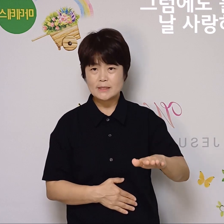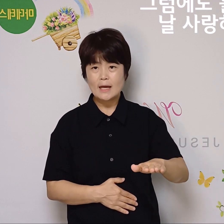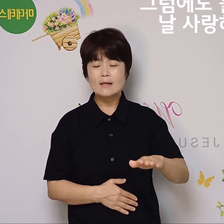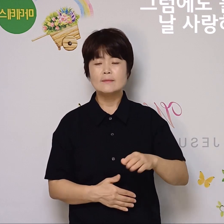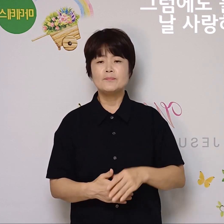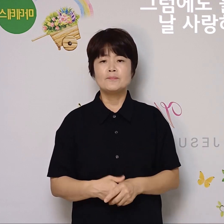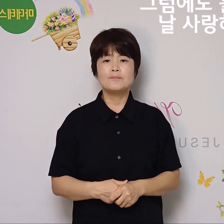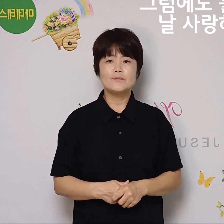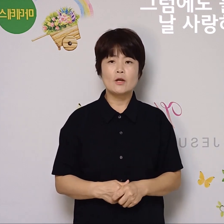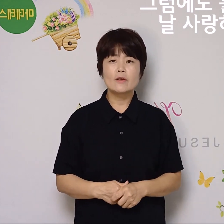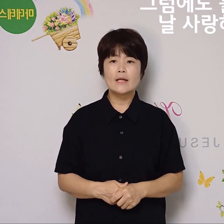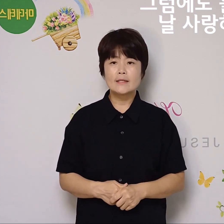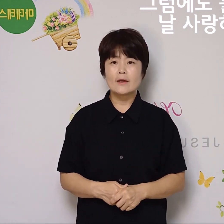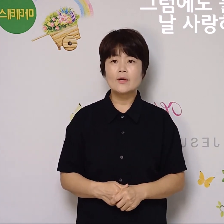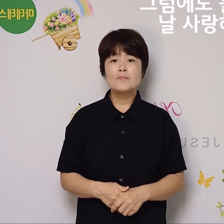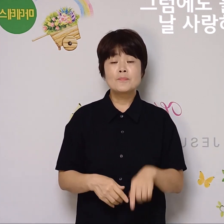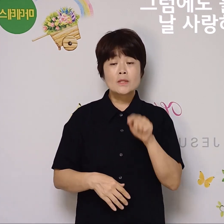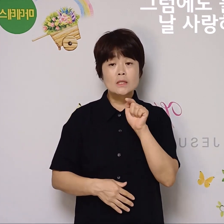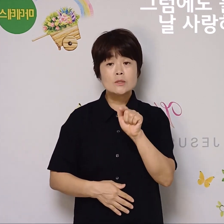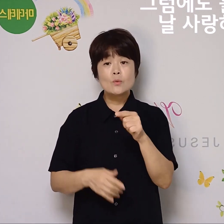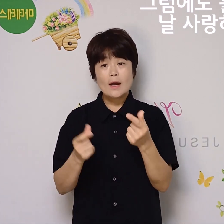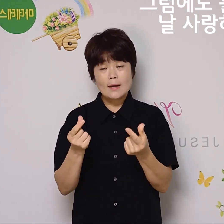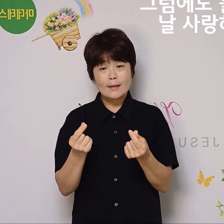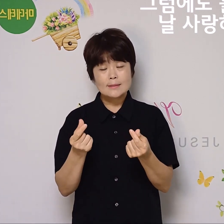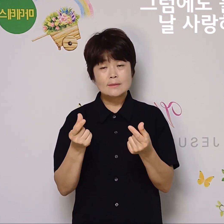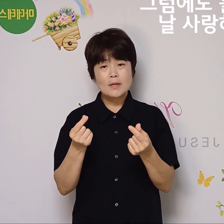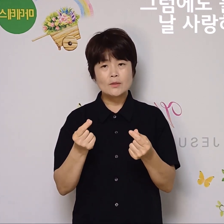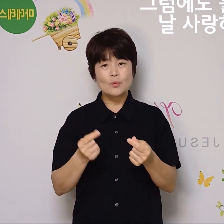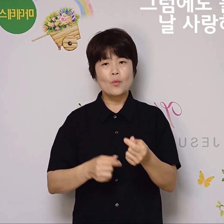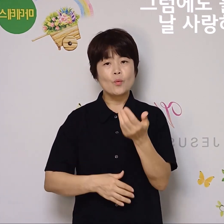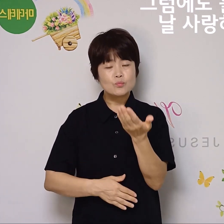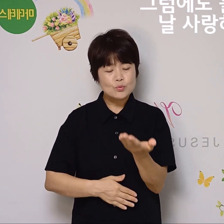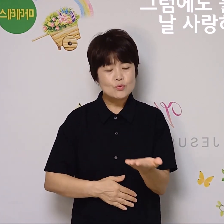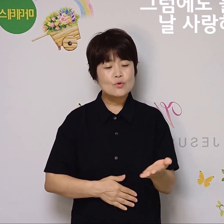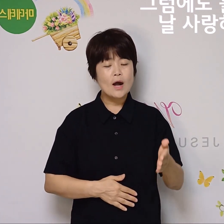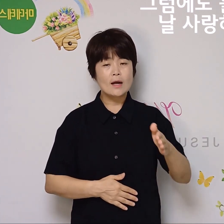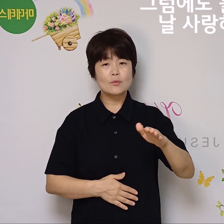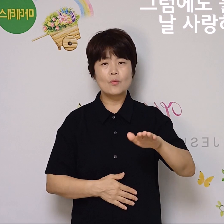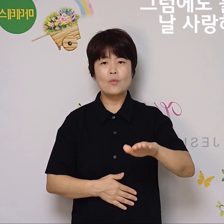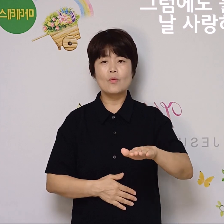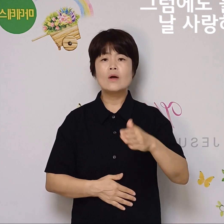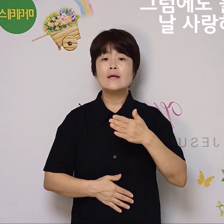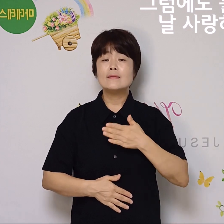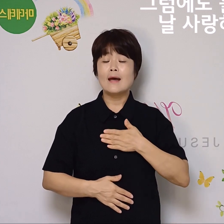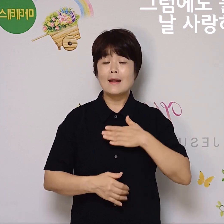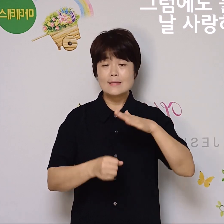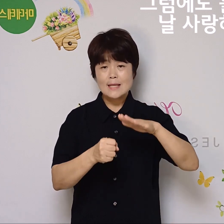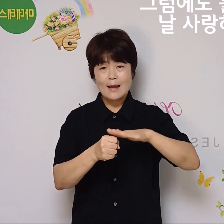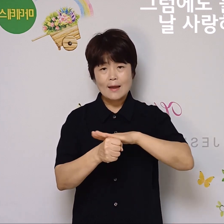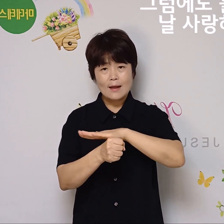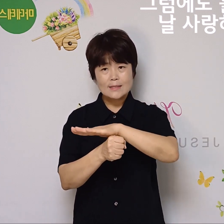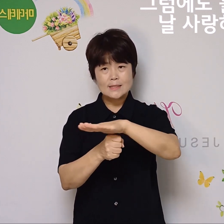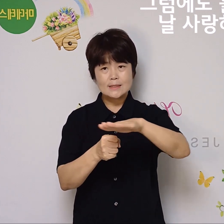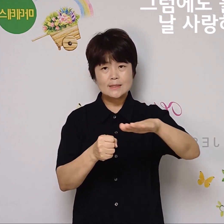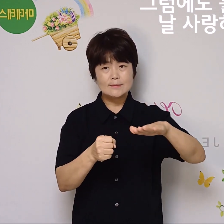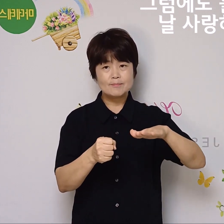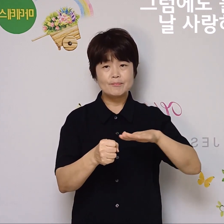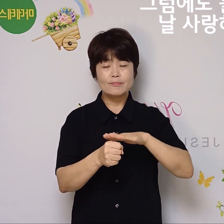반전수합니다. 연결할게요. 그와 같음에도 불구하고 날 사랑하시는